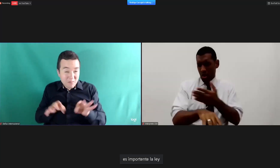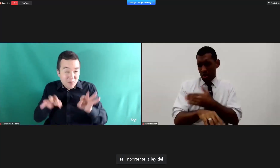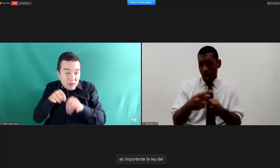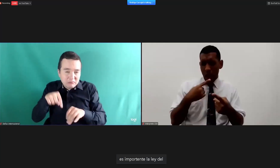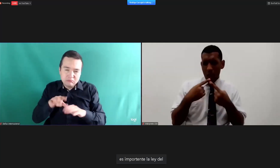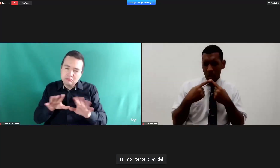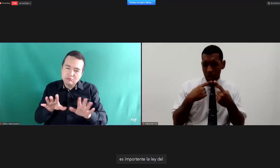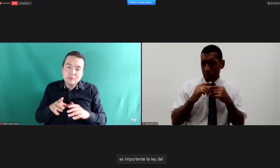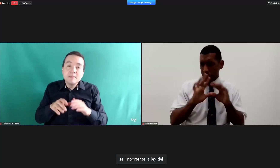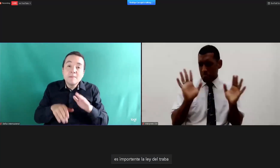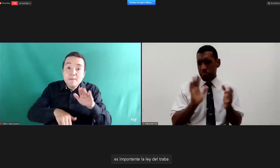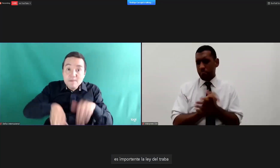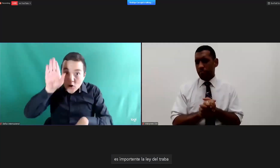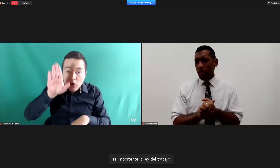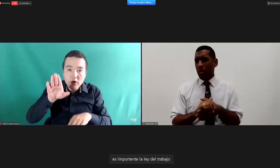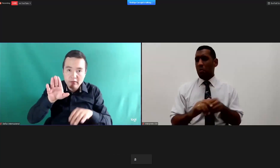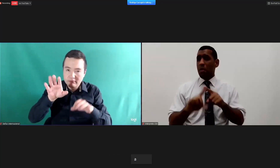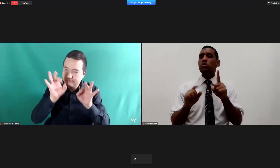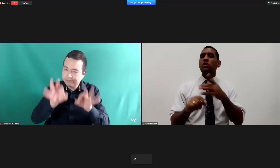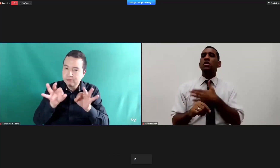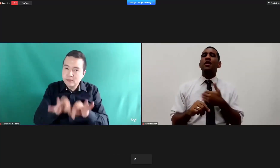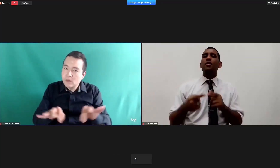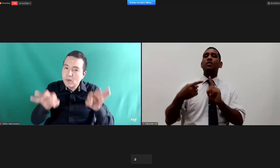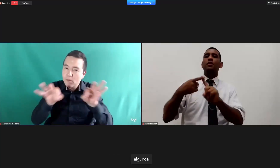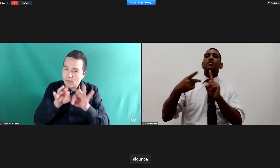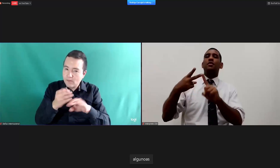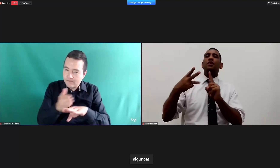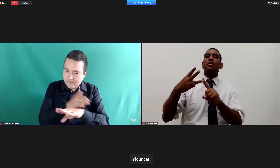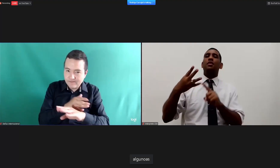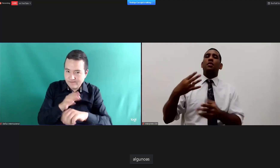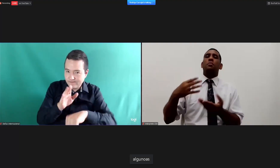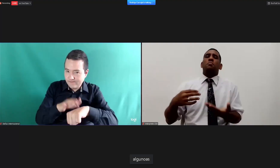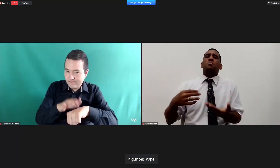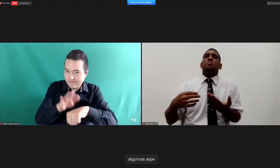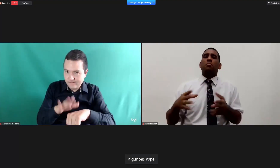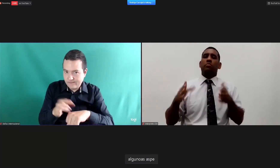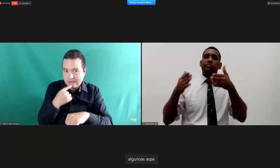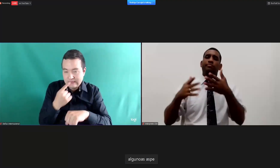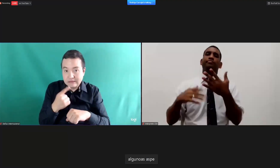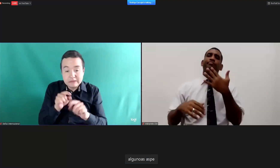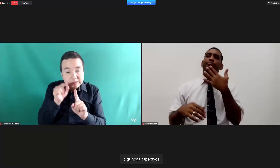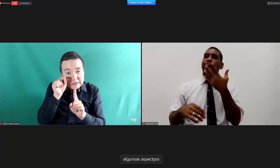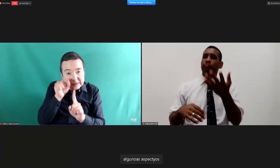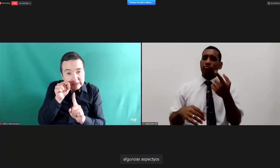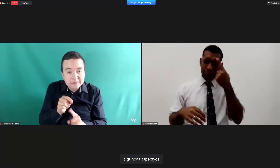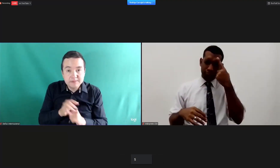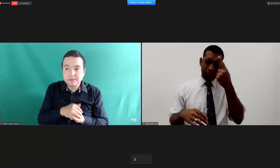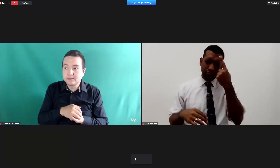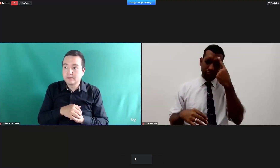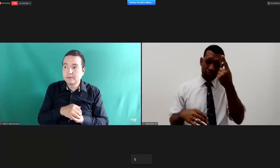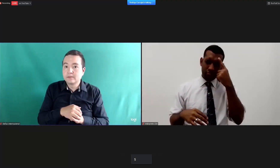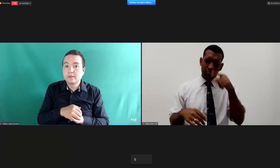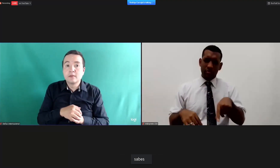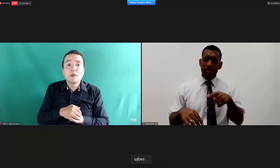bien puntuales y precisos, es que, por ejemplo, bueno, sabemos que en la región